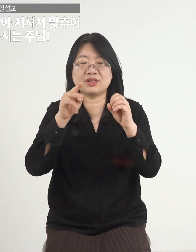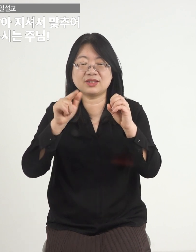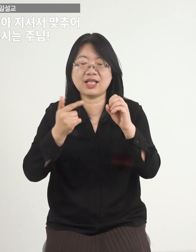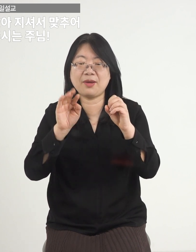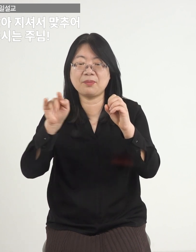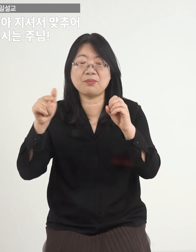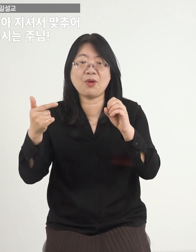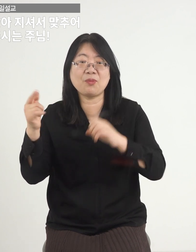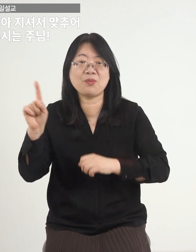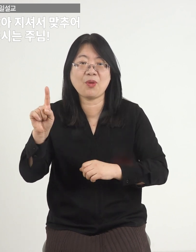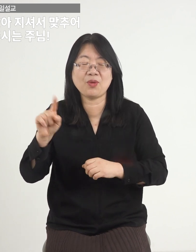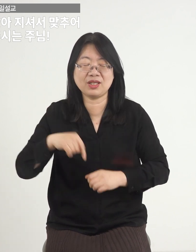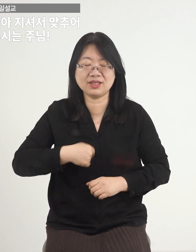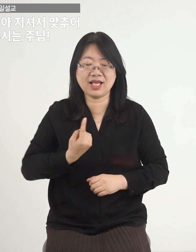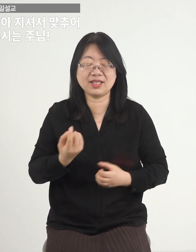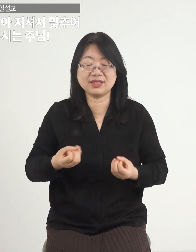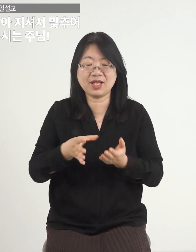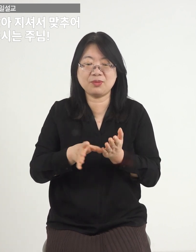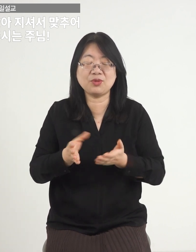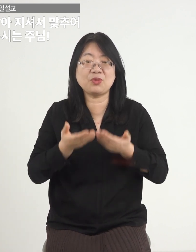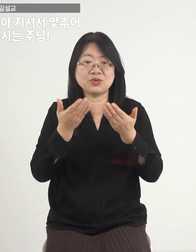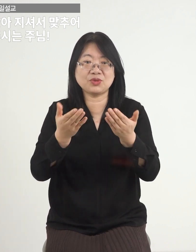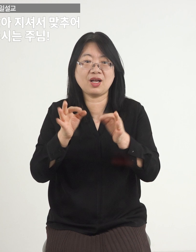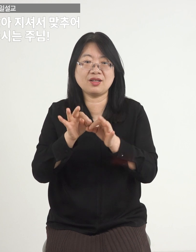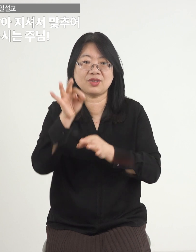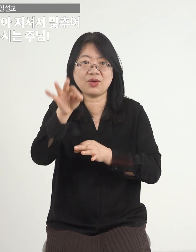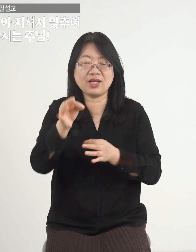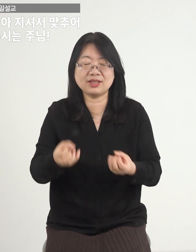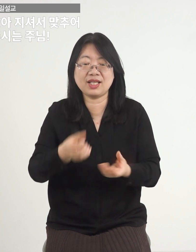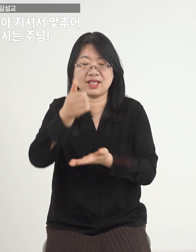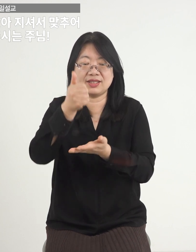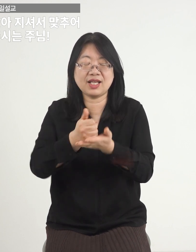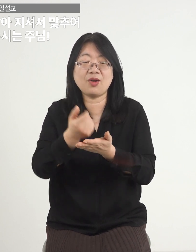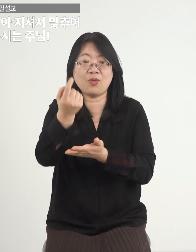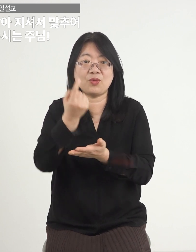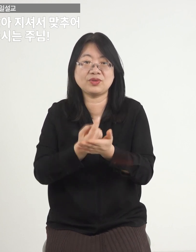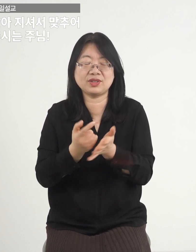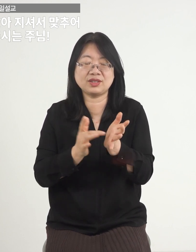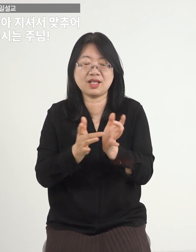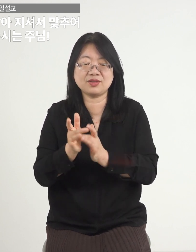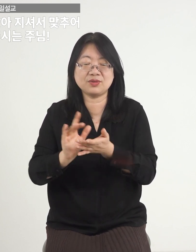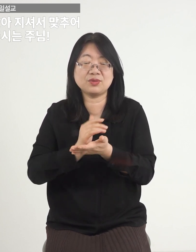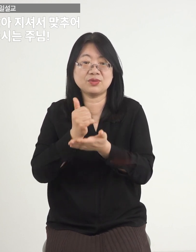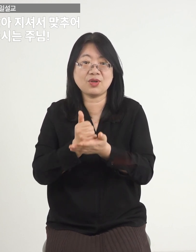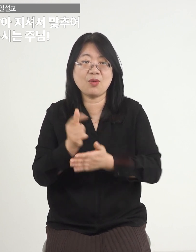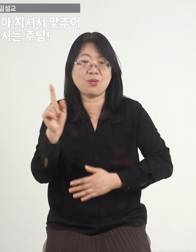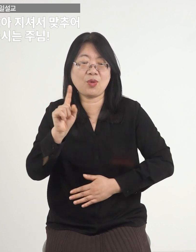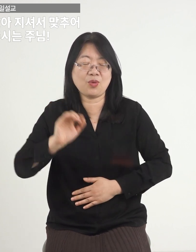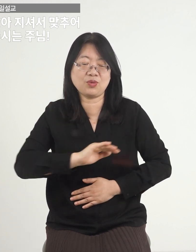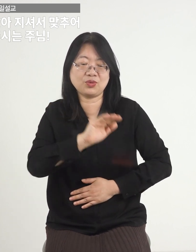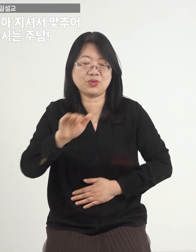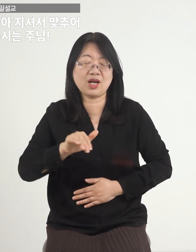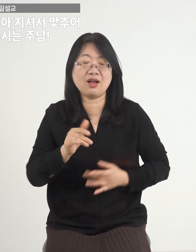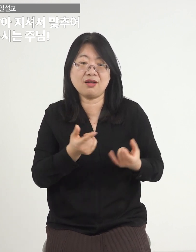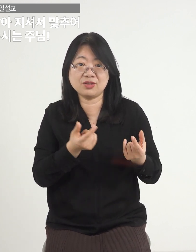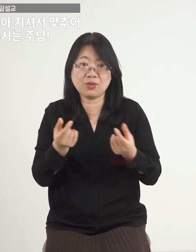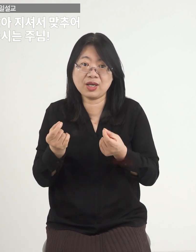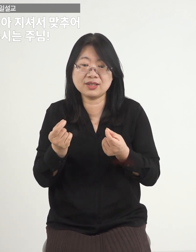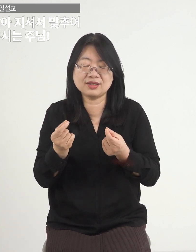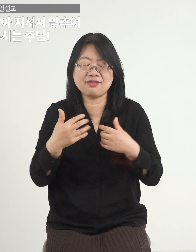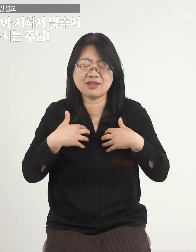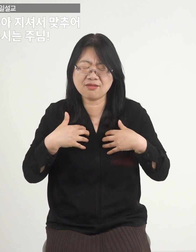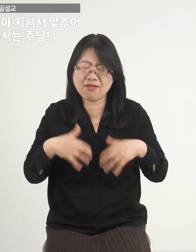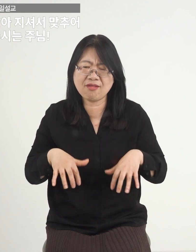단번에 자기를 제물로 드려 영원한 제사장으로 오신 예수 그리스도는 우리와